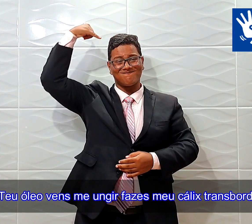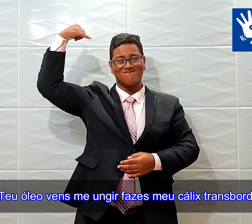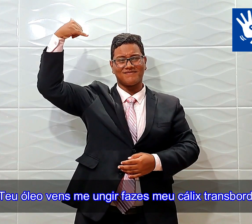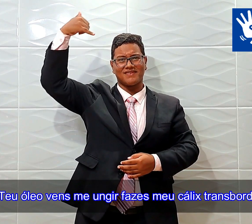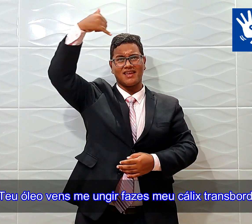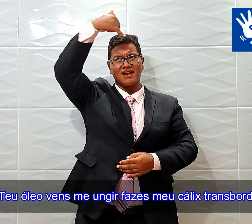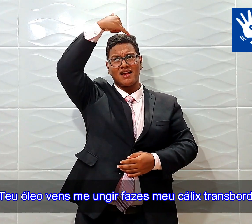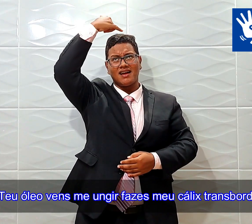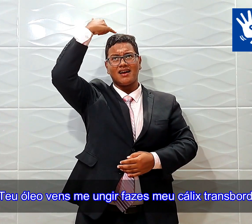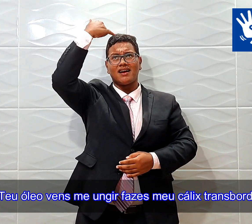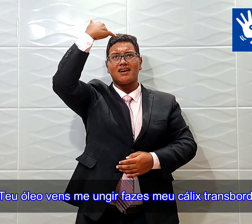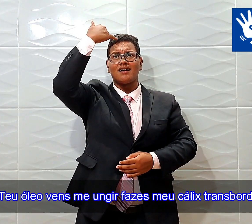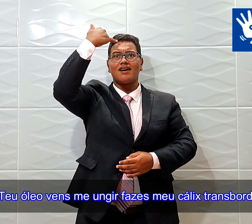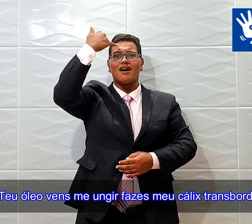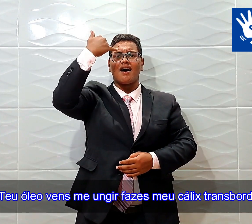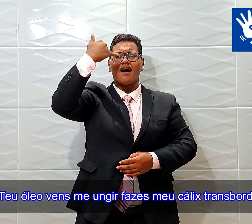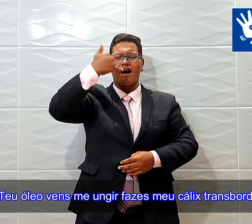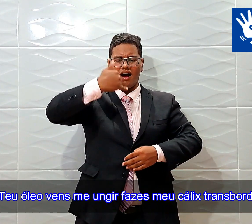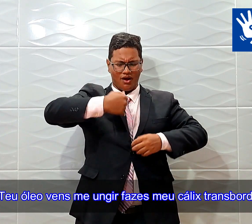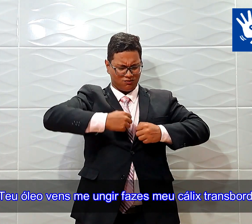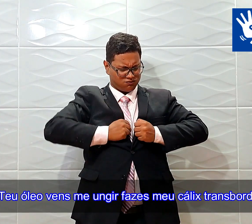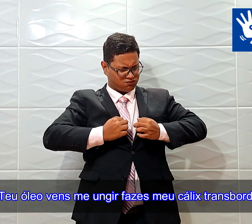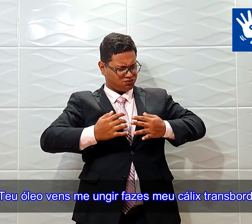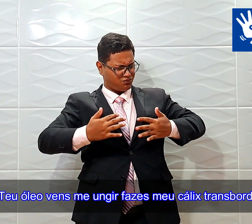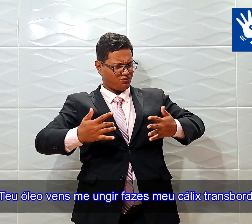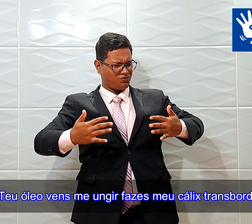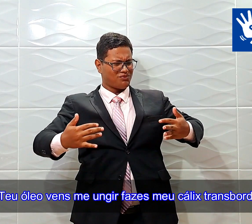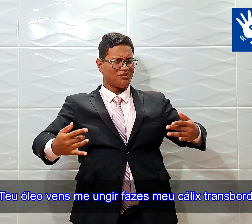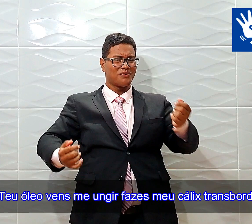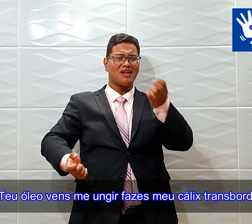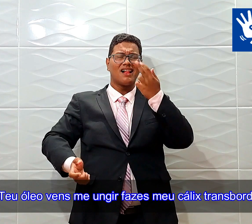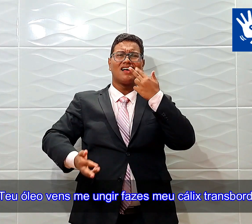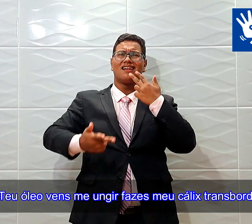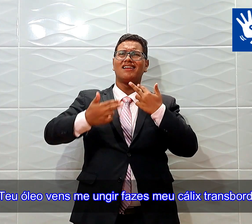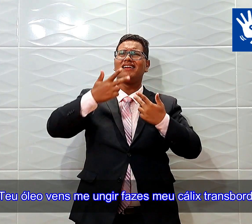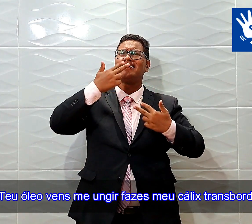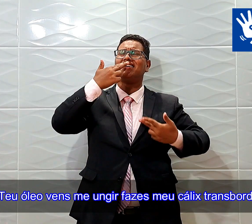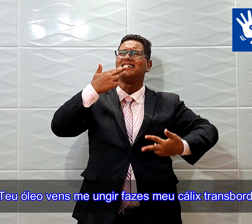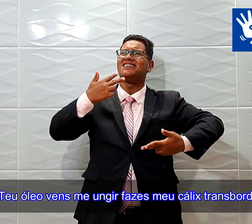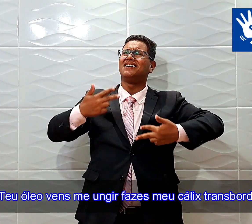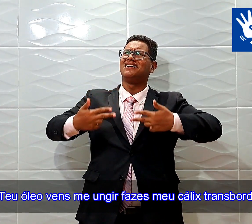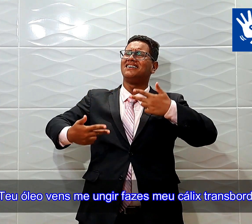olho vens me ungir, fazes meu